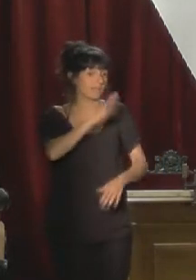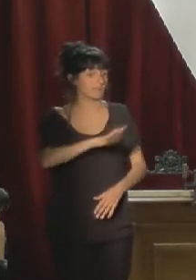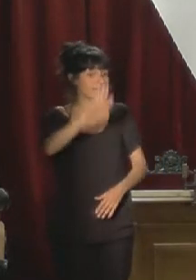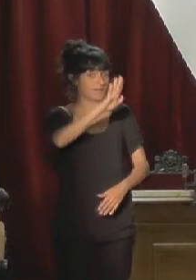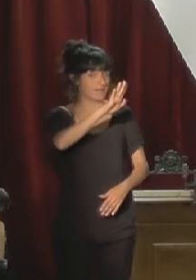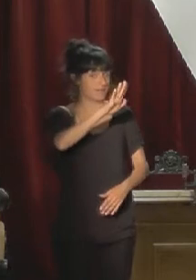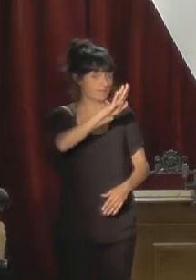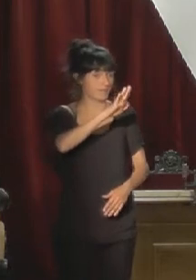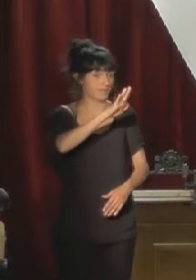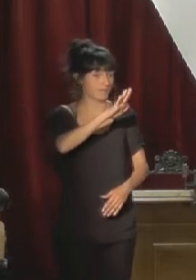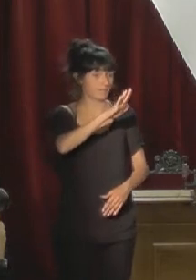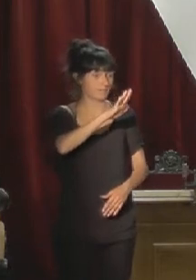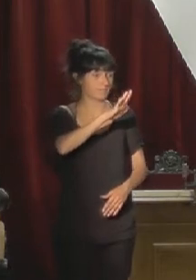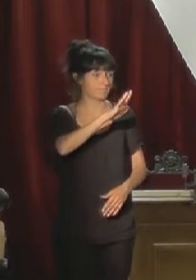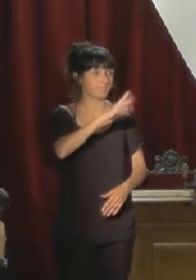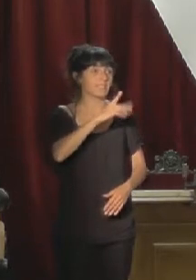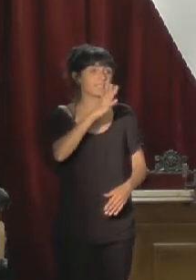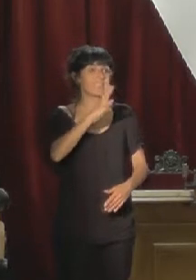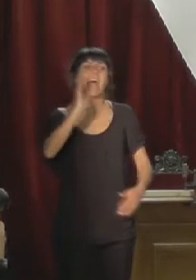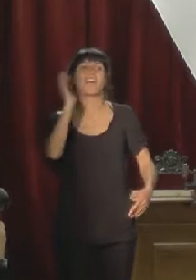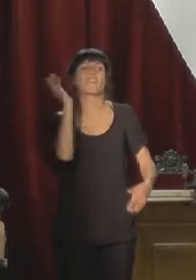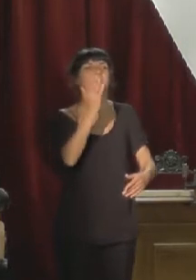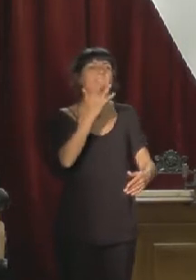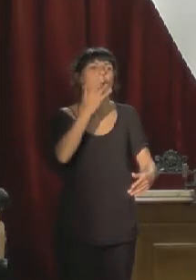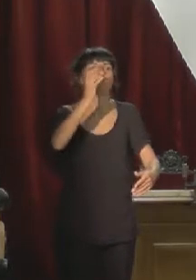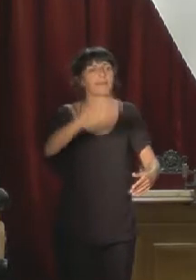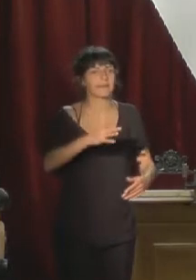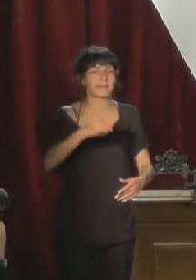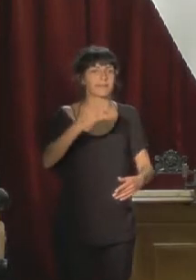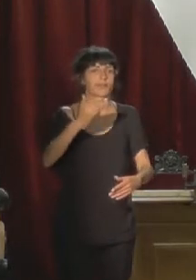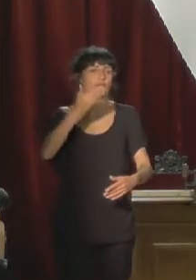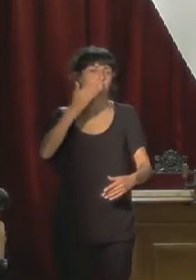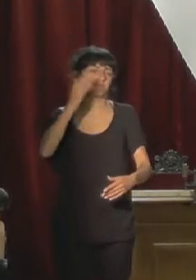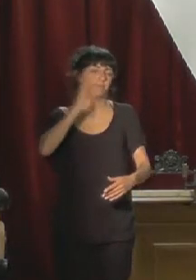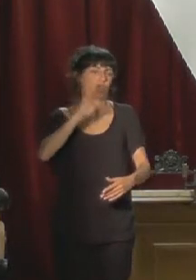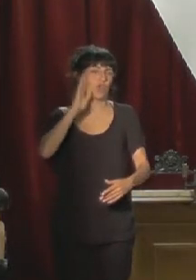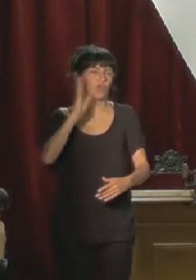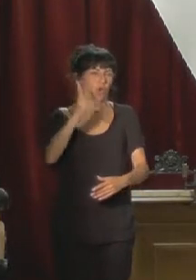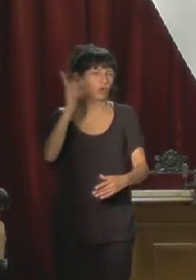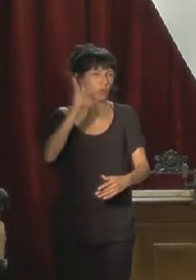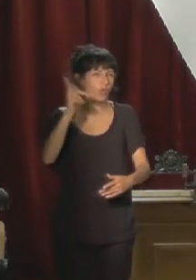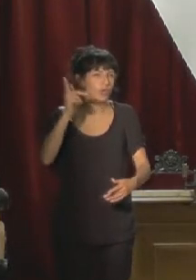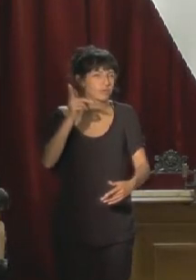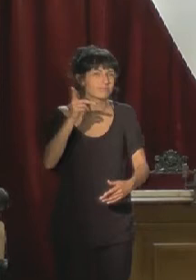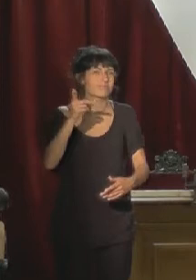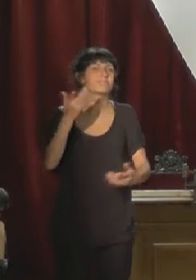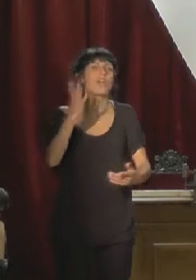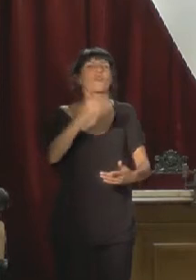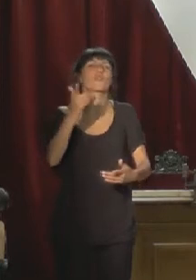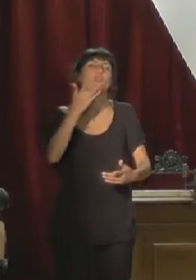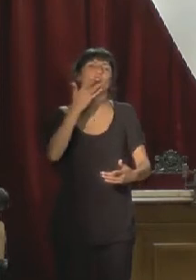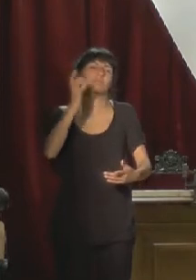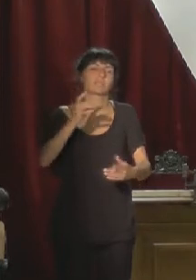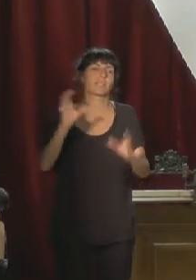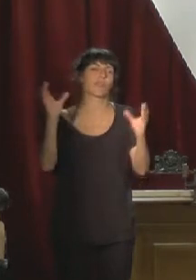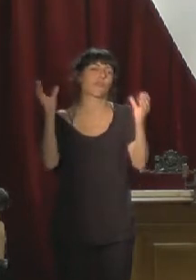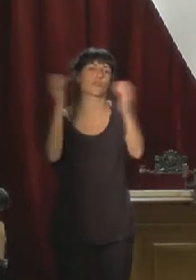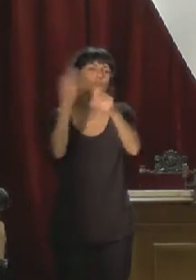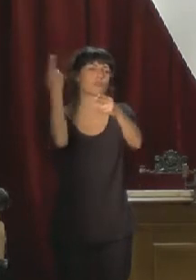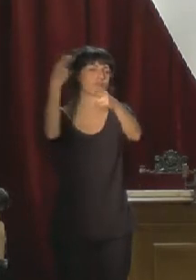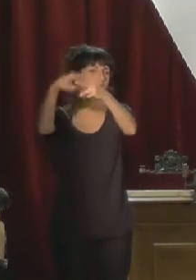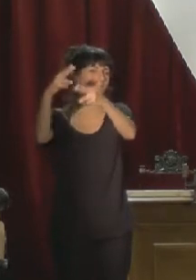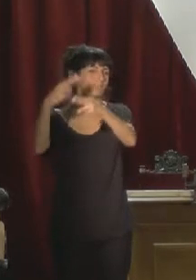pola podremia e pola corrupción integral dos seus partidos tradicionais e